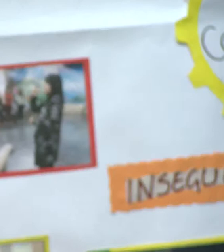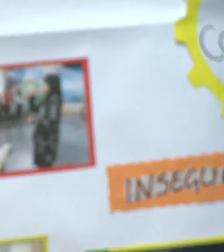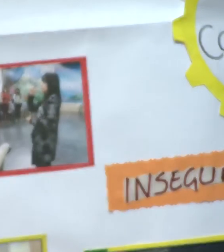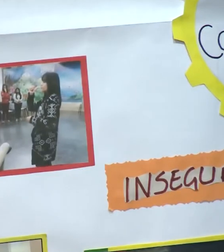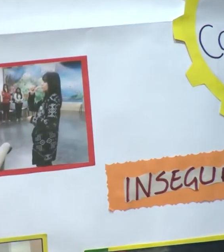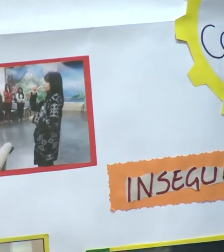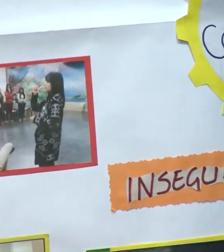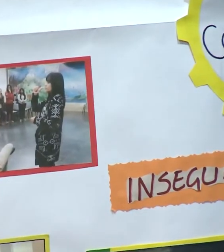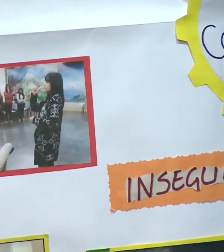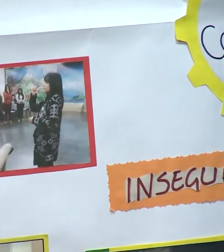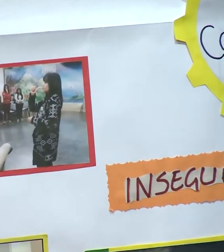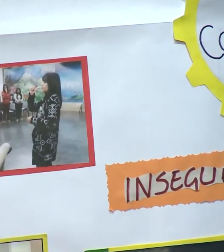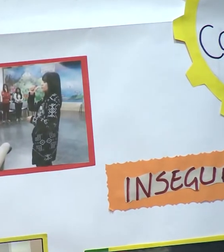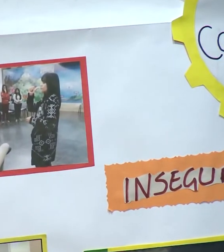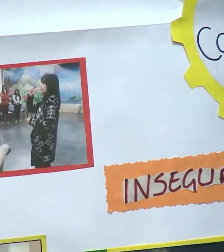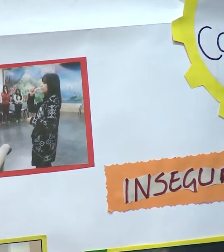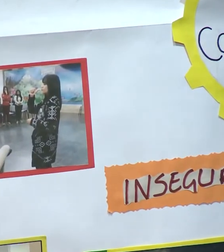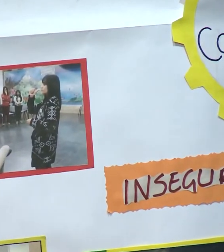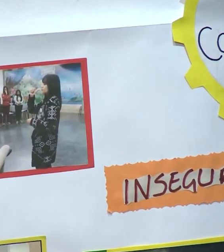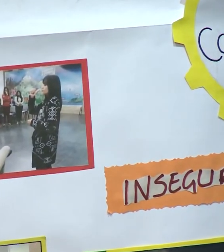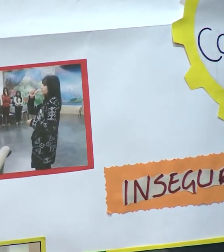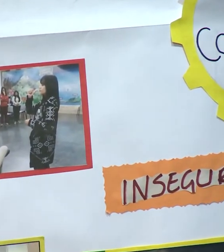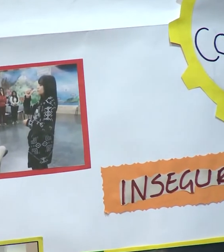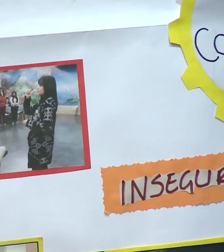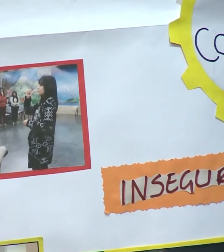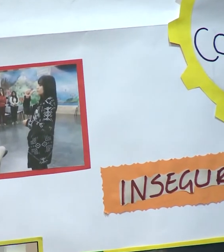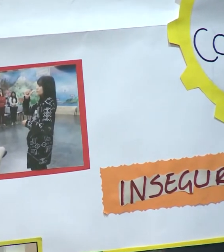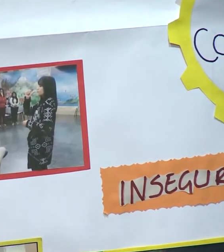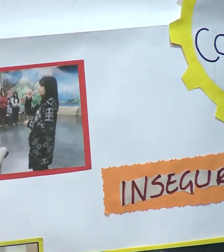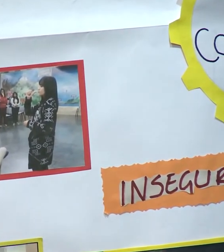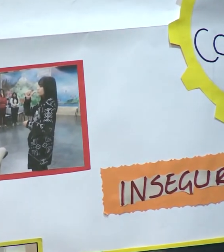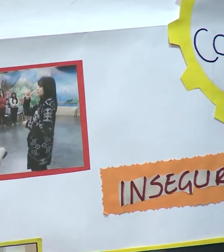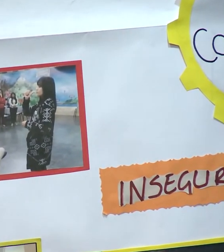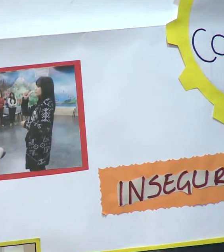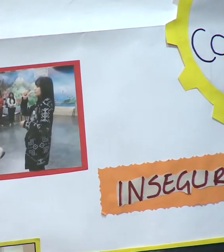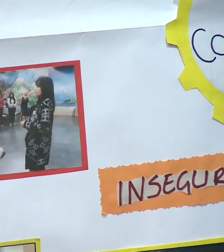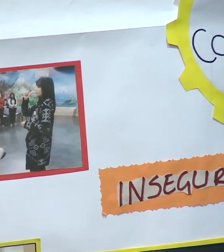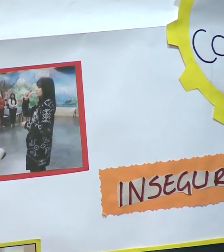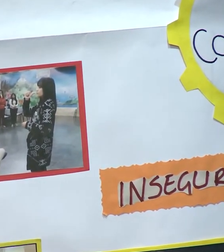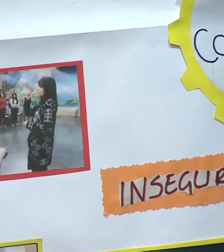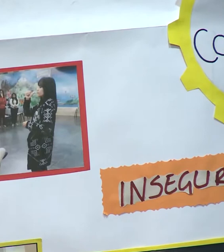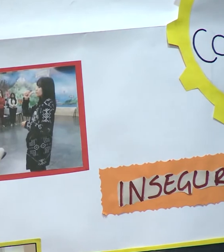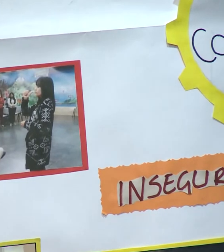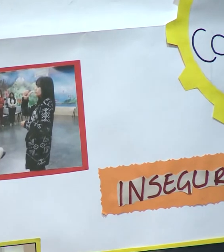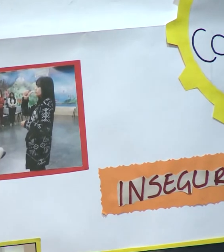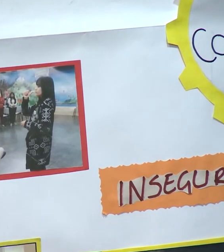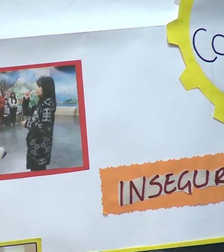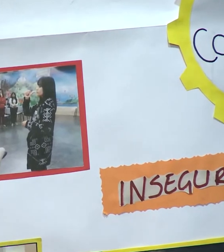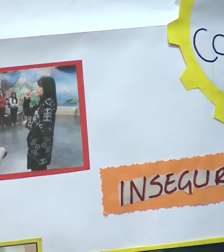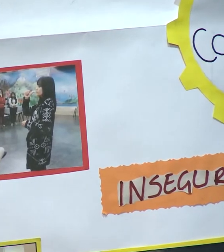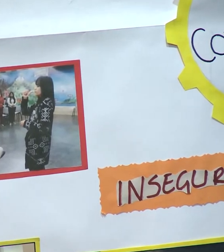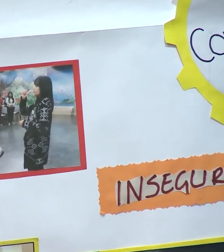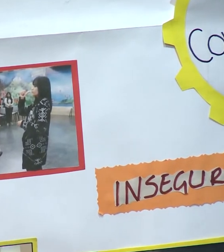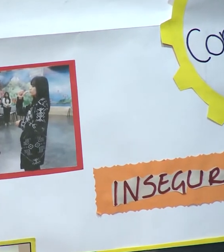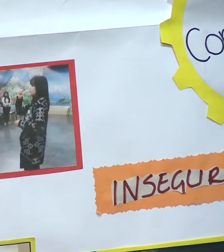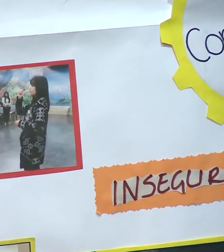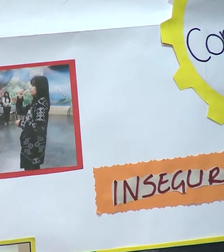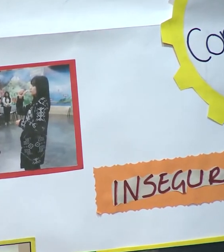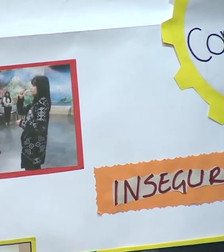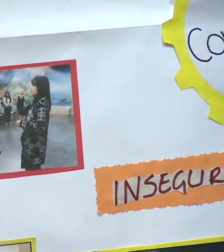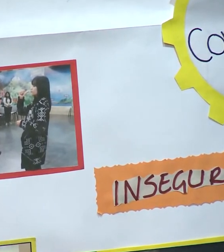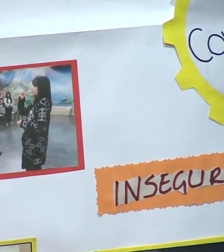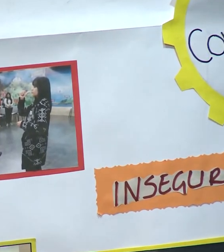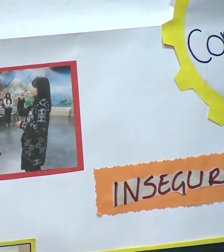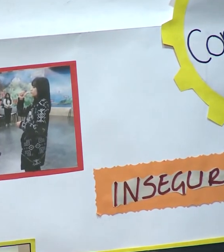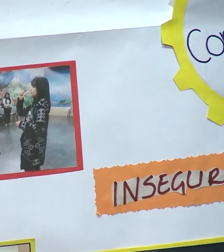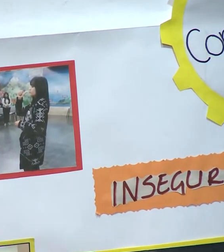la persona, diciéndole por medio de señas, esta fue una actividad, un encuentro de saberes para las personas con discapacidad auditiva. Entonces,